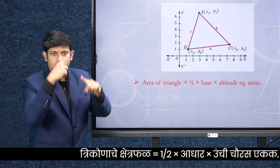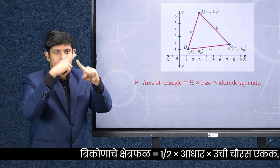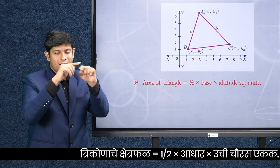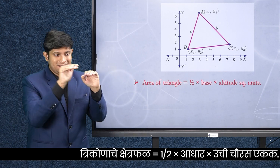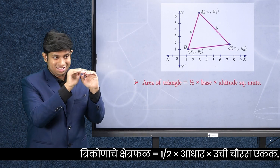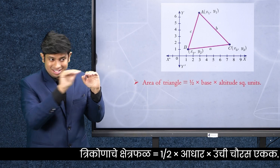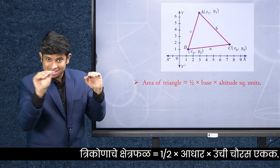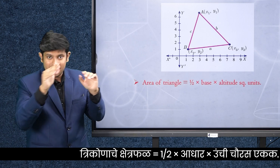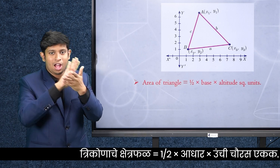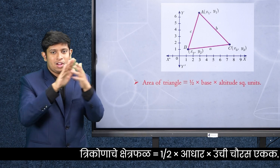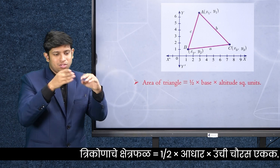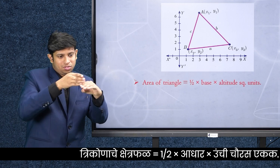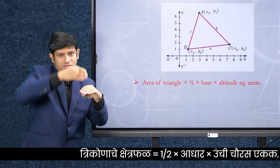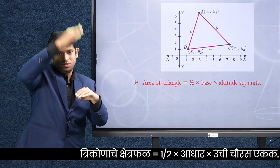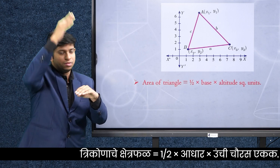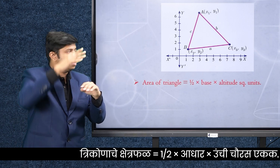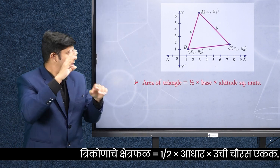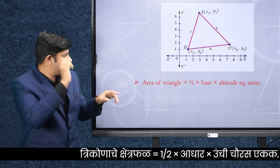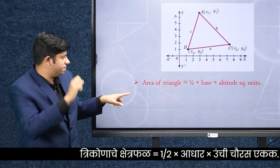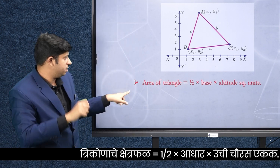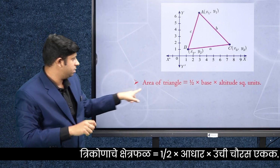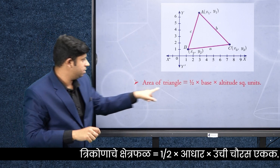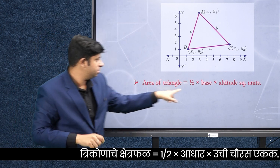आधार इंटू उंची चौरस एकक.